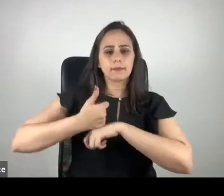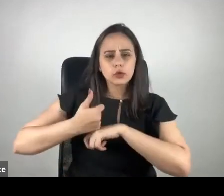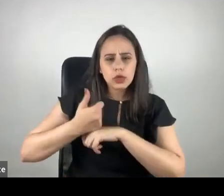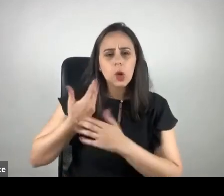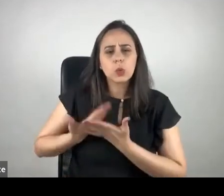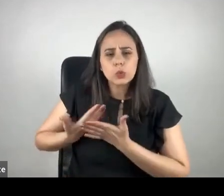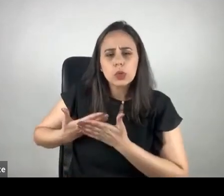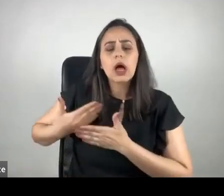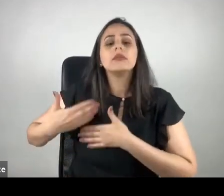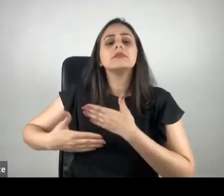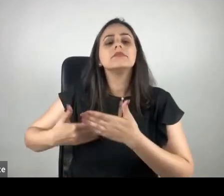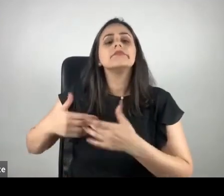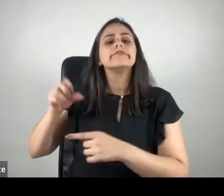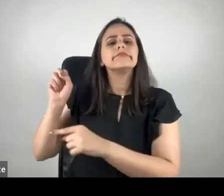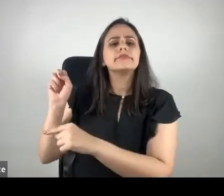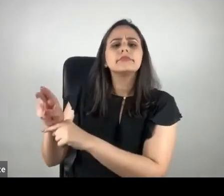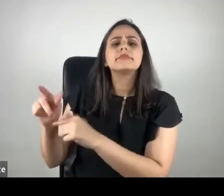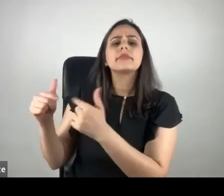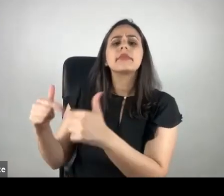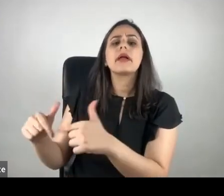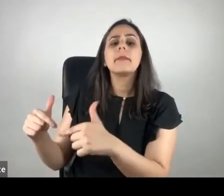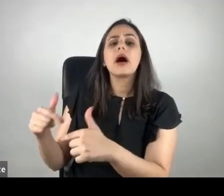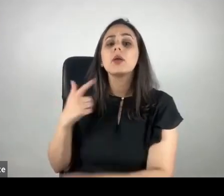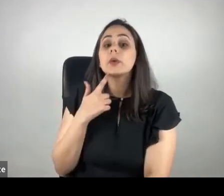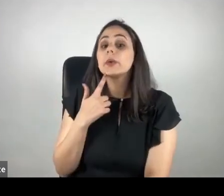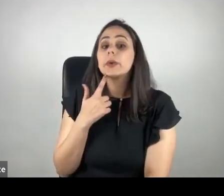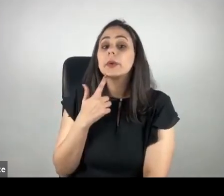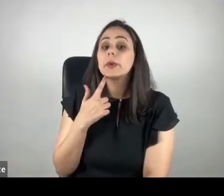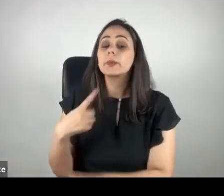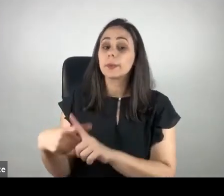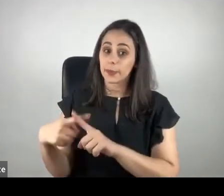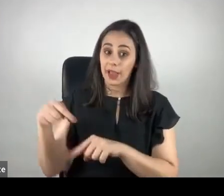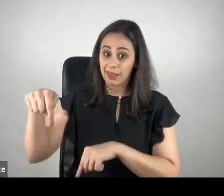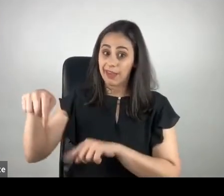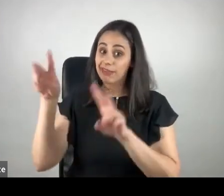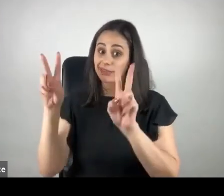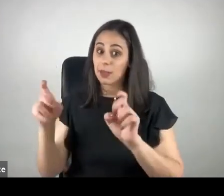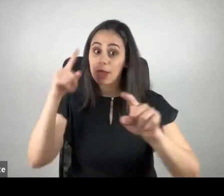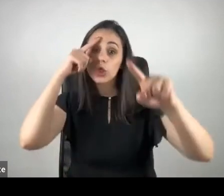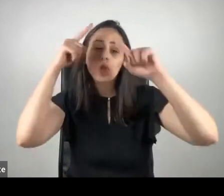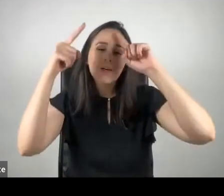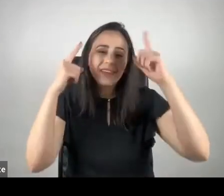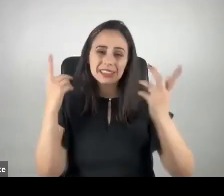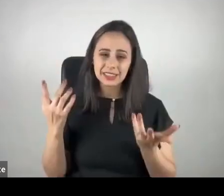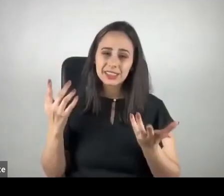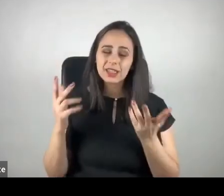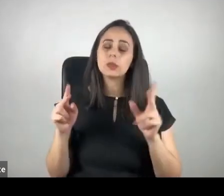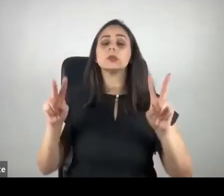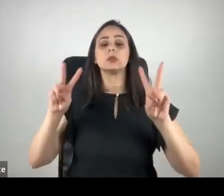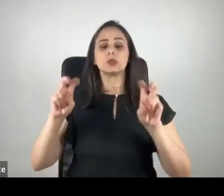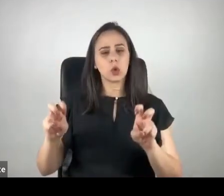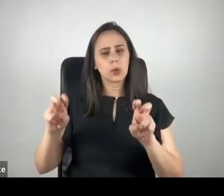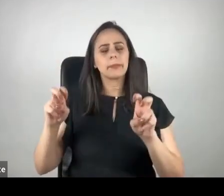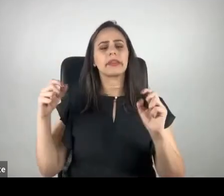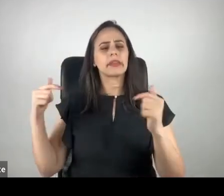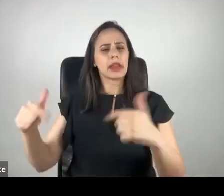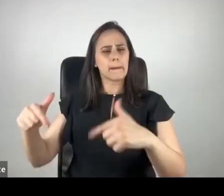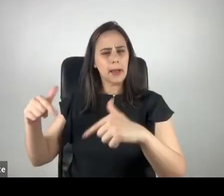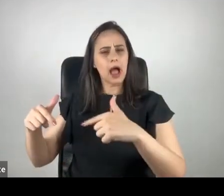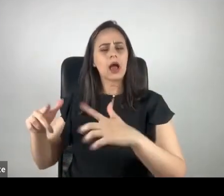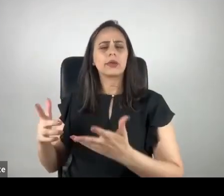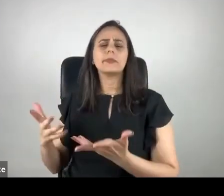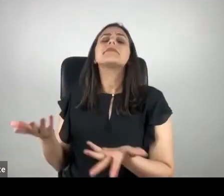profissionalização e o mercado de trabalho, que a gente está falando aqui sobre inovação, sobre o mercado de trabalho.